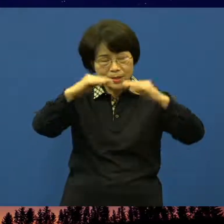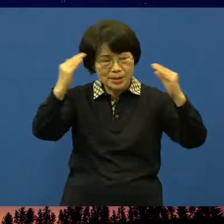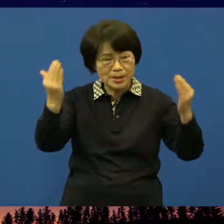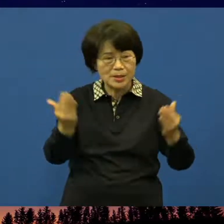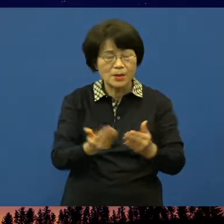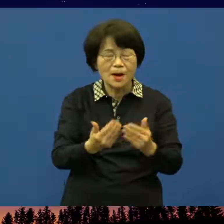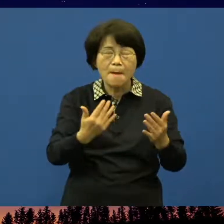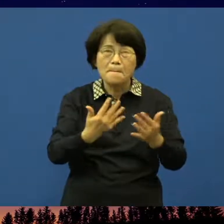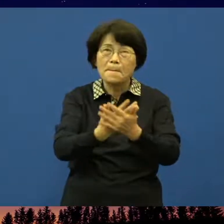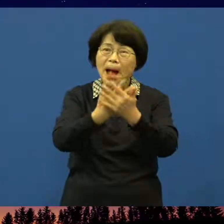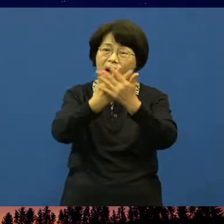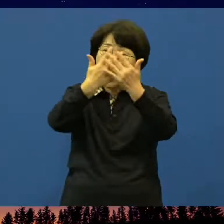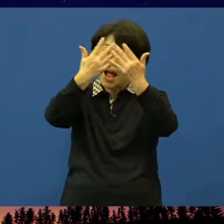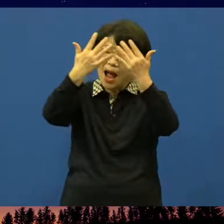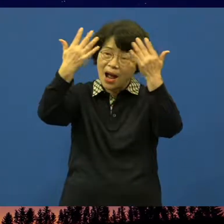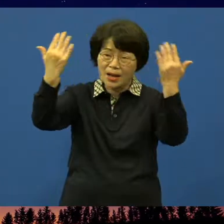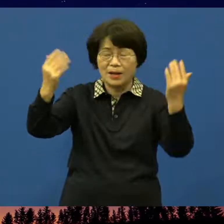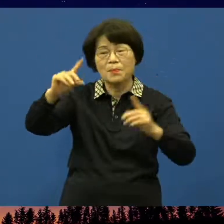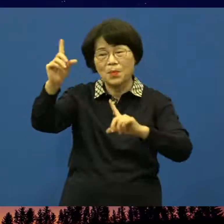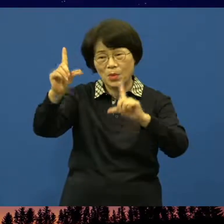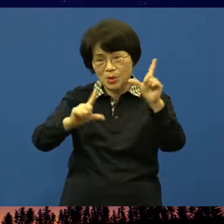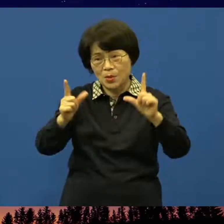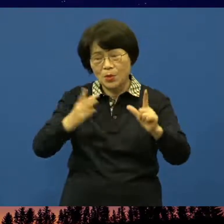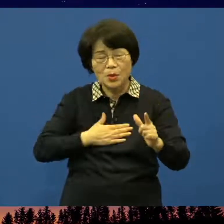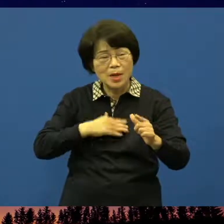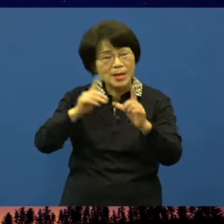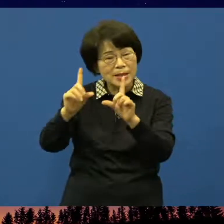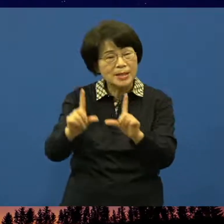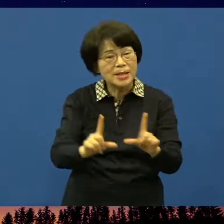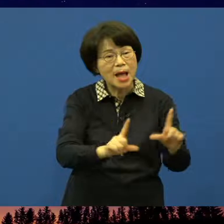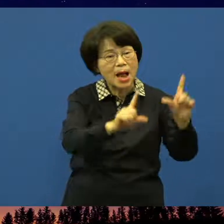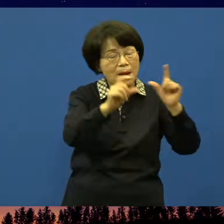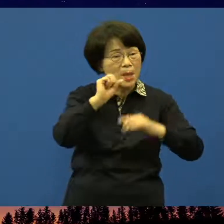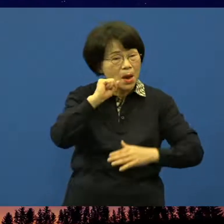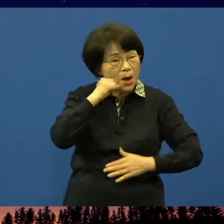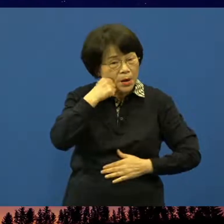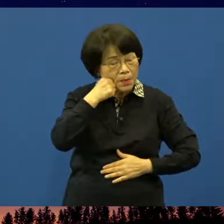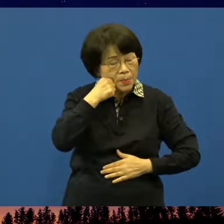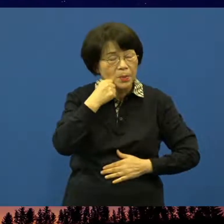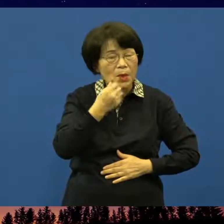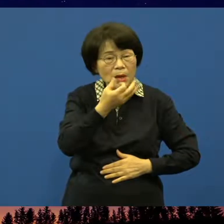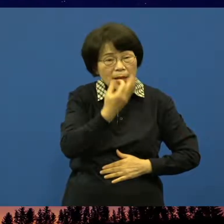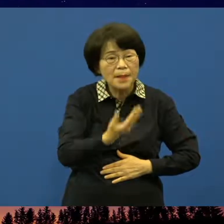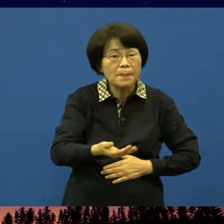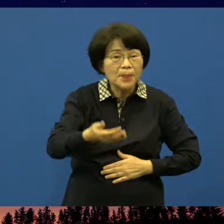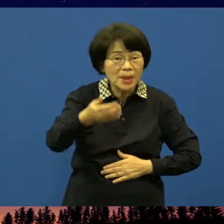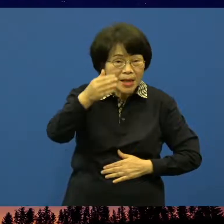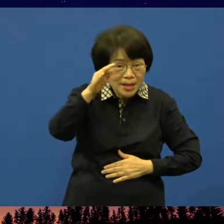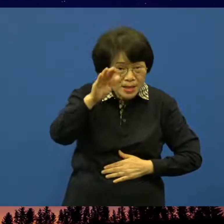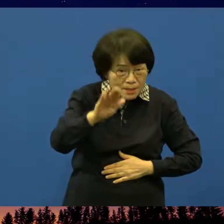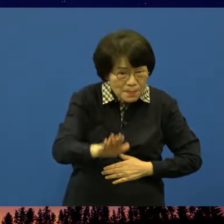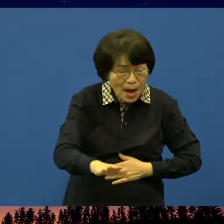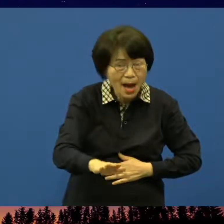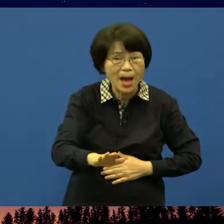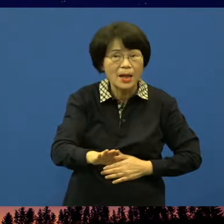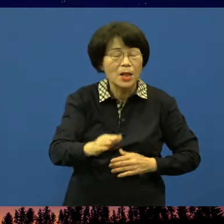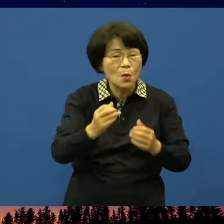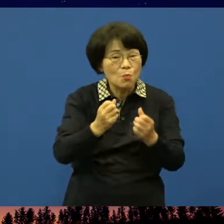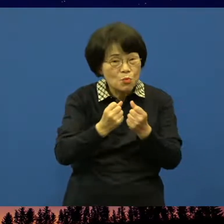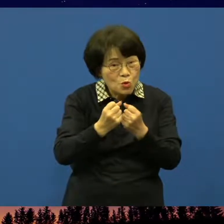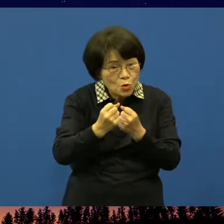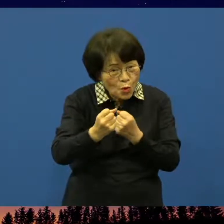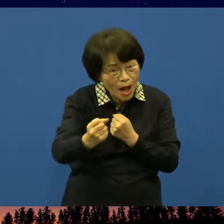굉장히 밝은 이야기예요. 우리의 삶이 쉽지 않지만 여전히 이 지상의 삶은 천국이 아니지만 별일이